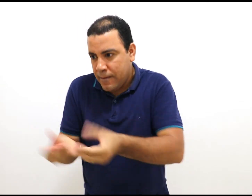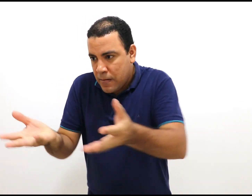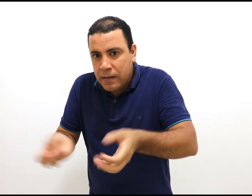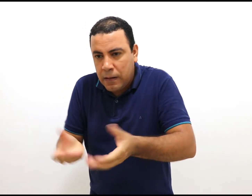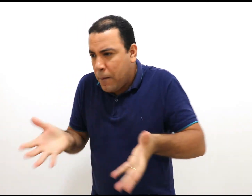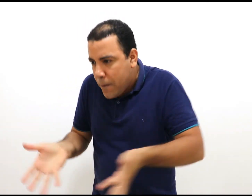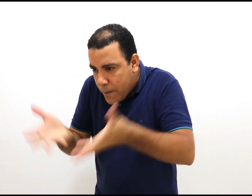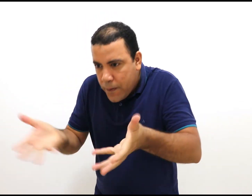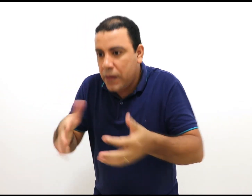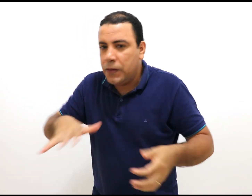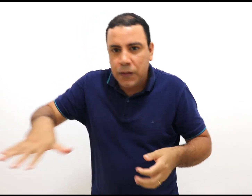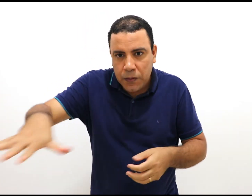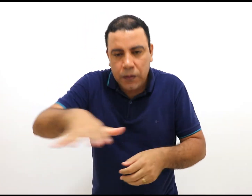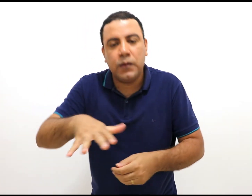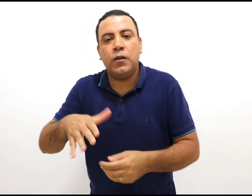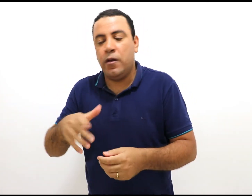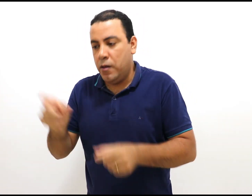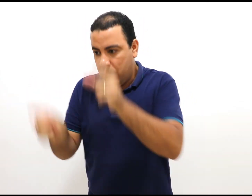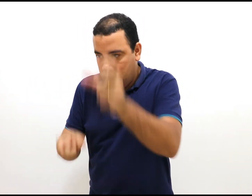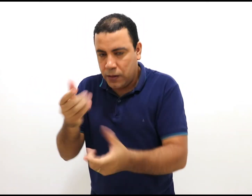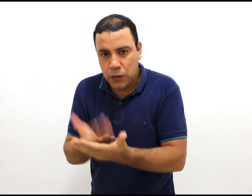compreender e a se expressar em Libras.